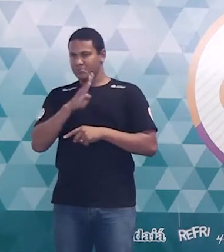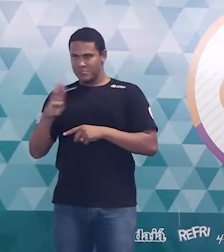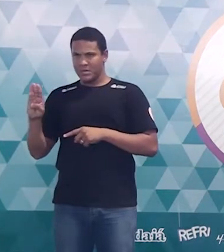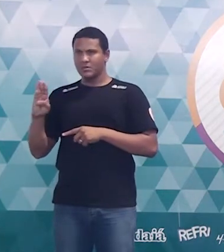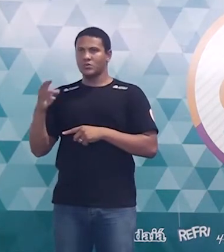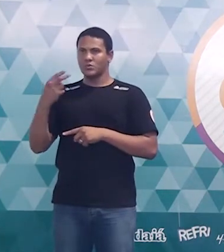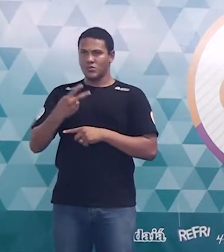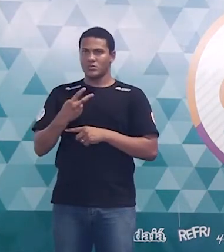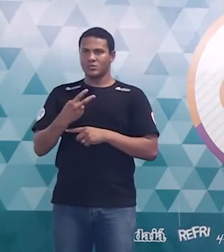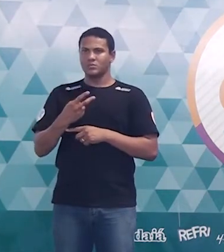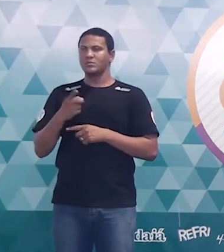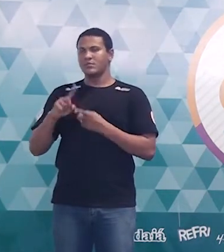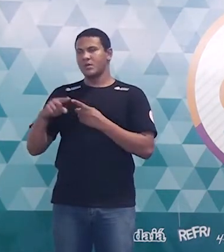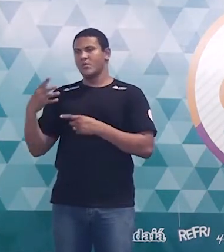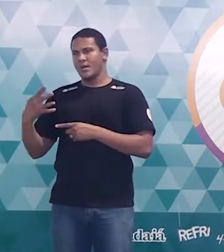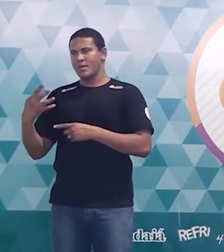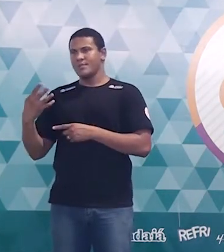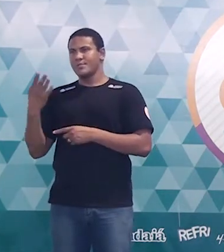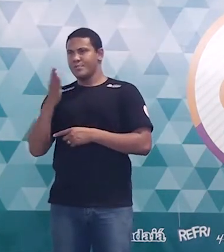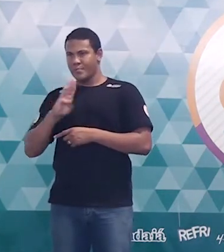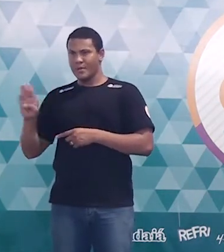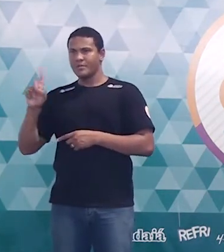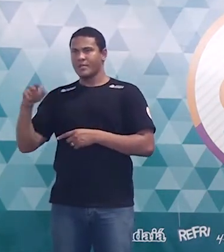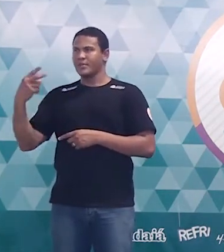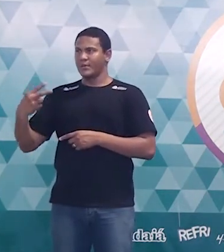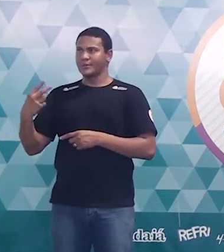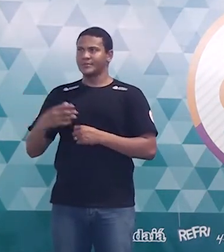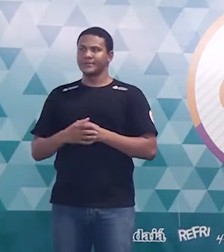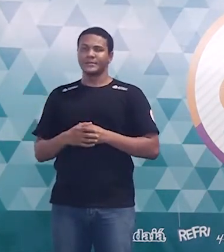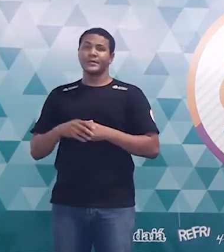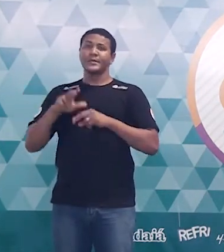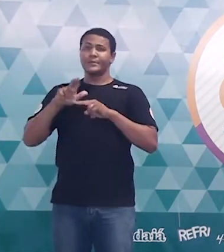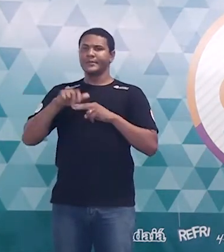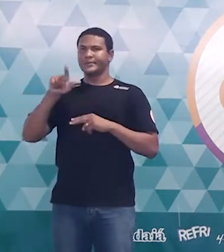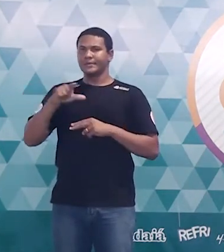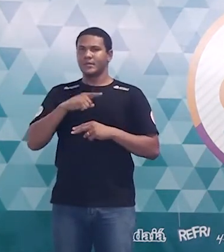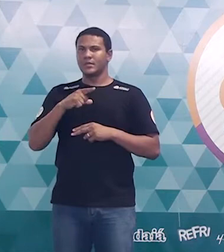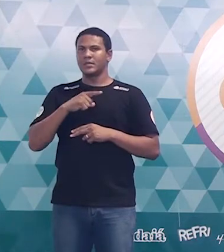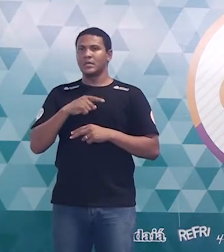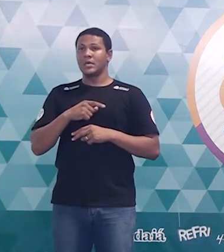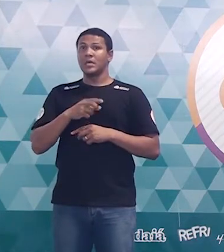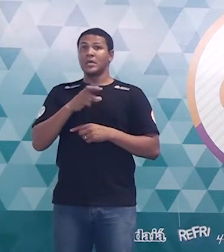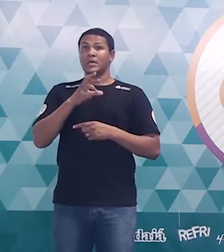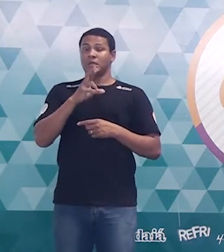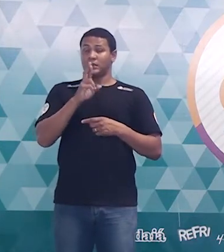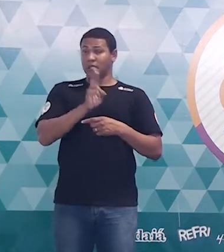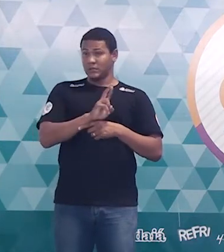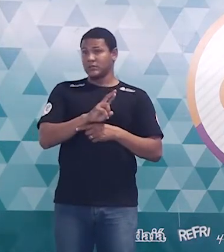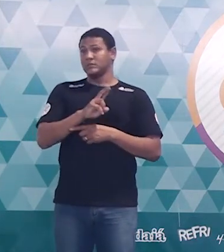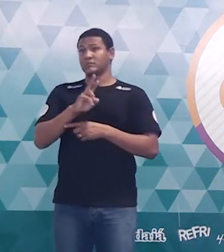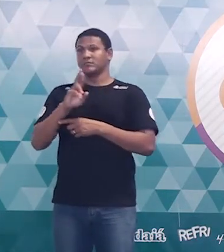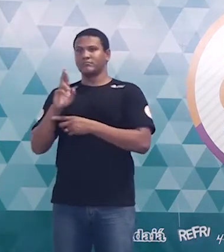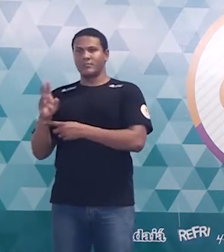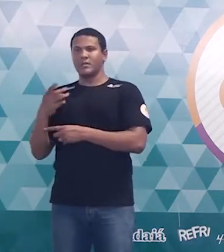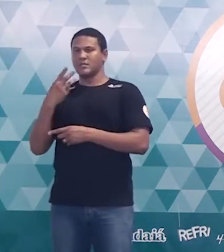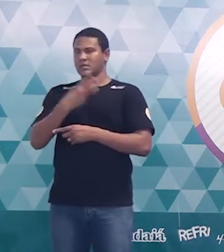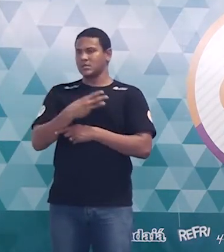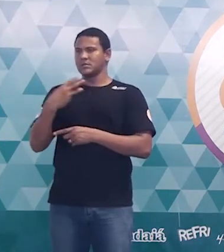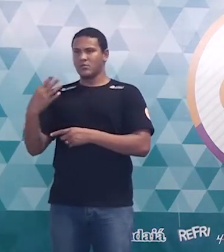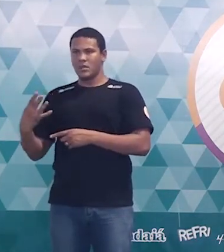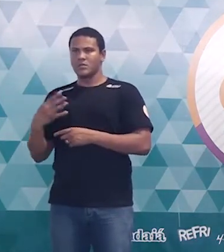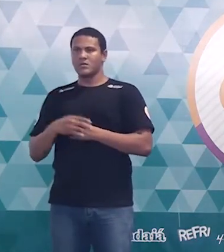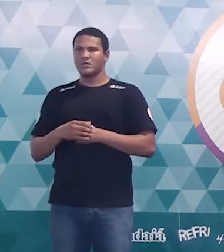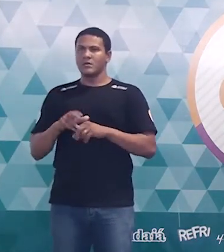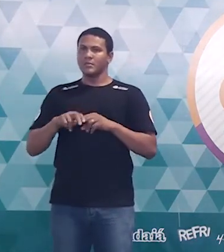também no quarto bimestre. E a prova foi da terceira e quarta etapa. Só que eu era 0. Por quê? Prova parcial